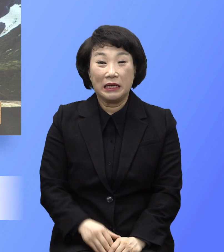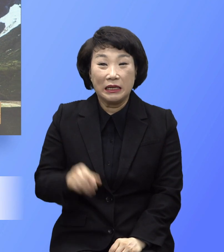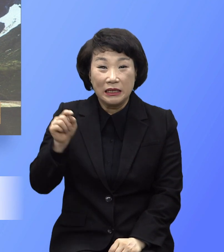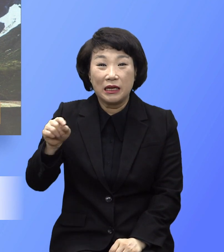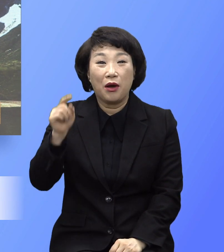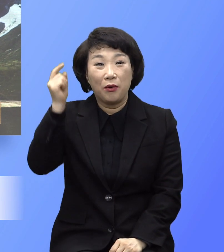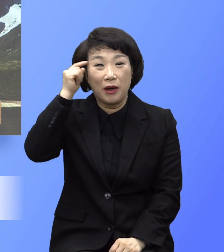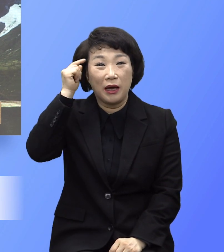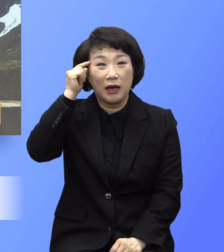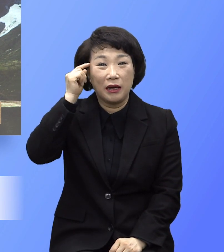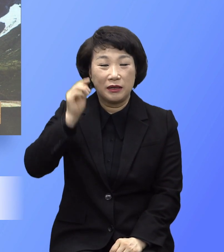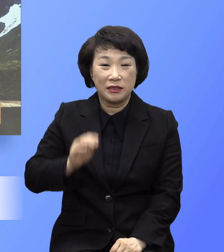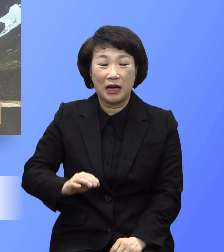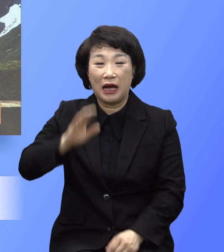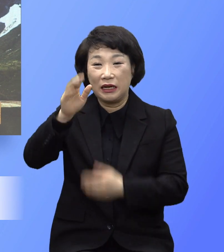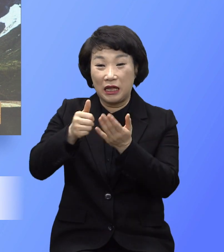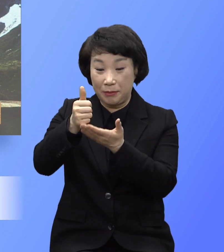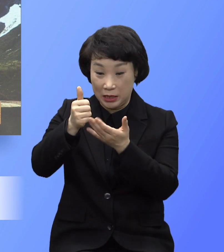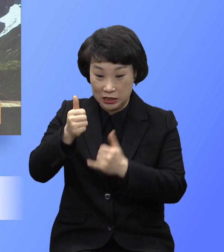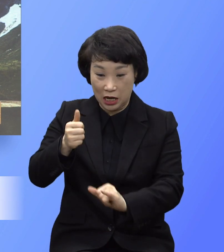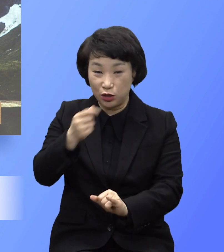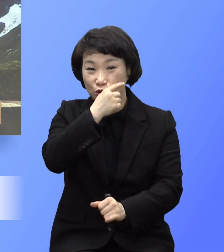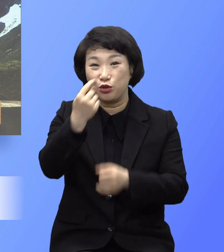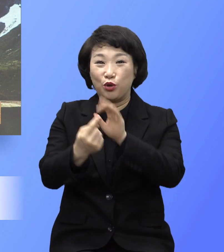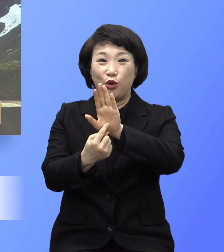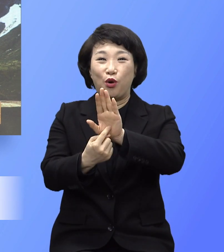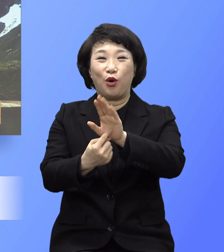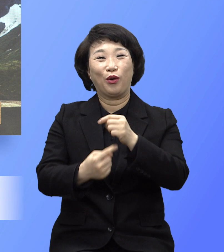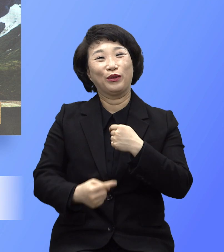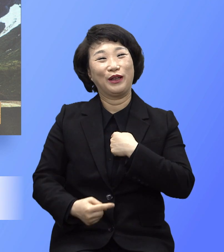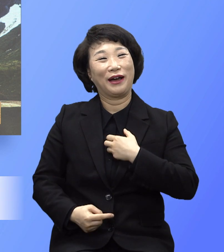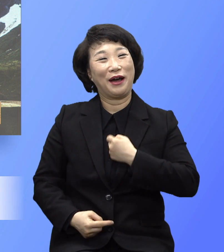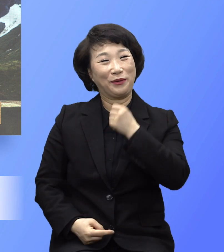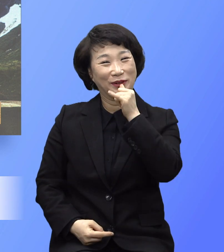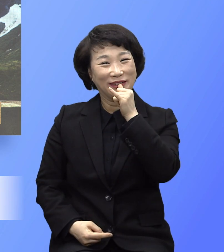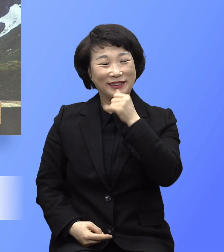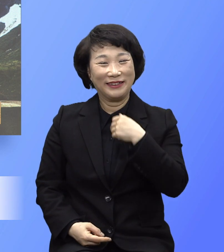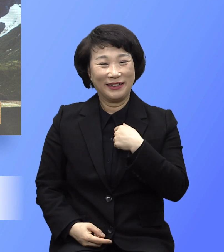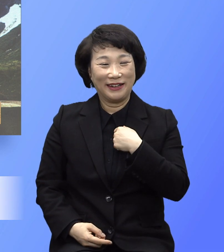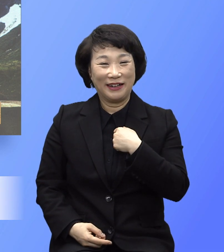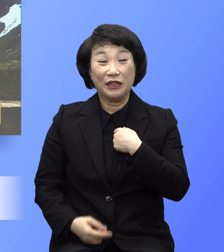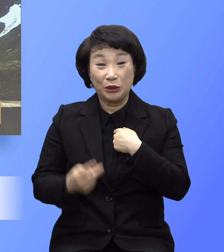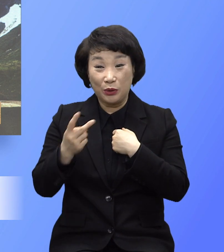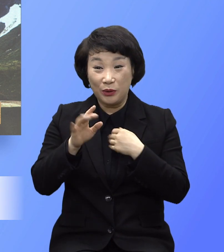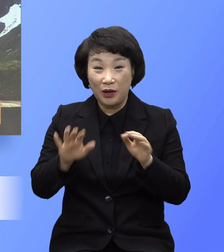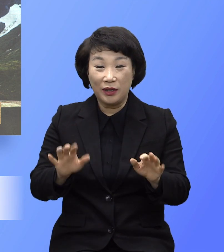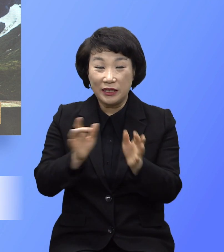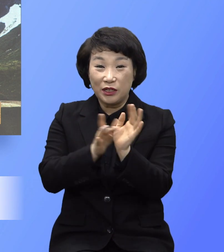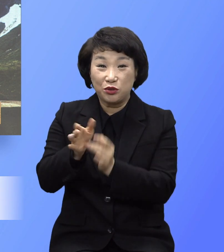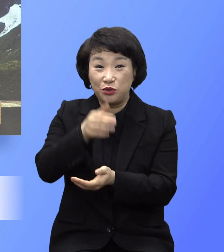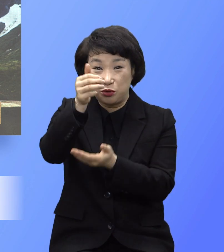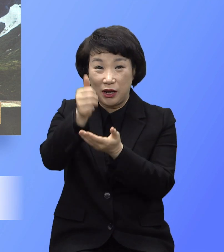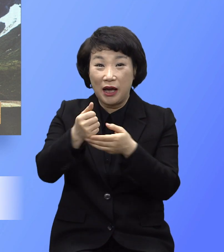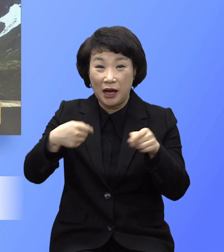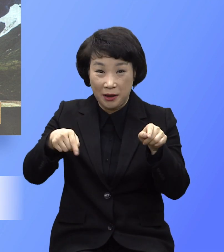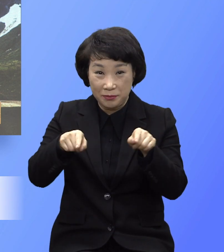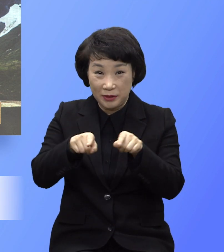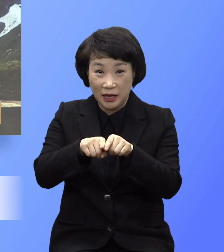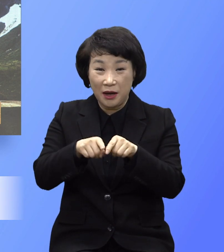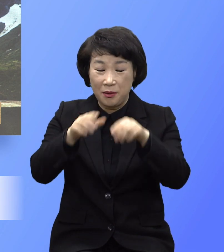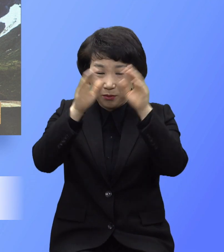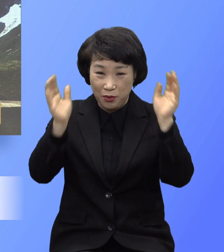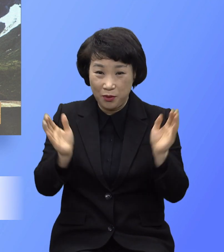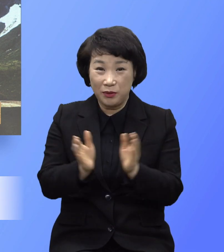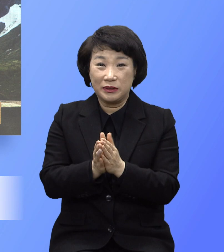이것이 뭐냐? 하나님의 자녀라는 증거입니다. 그리고 예수 그리스도와 함께한